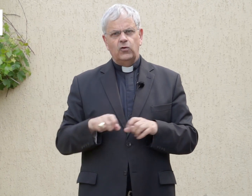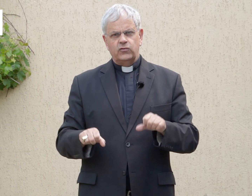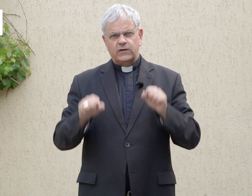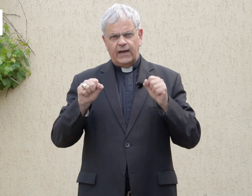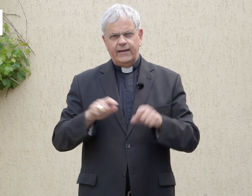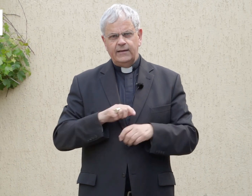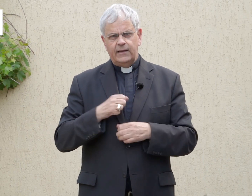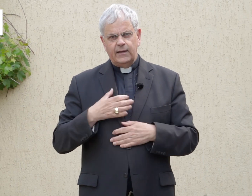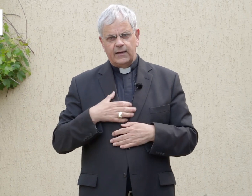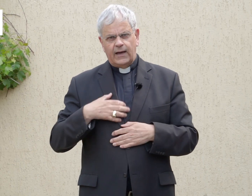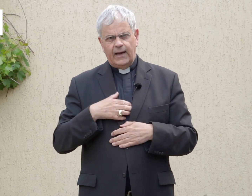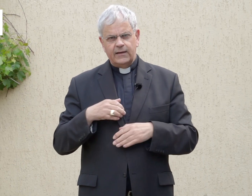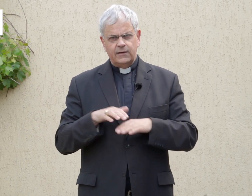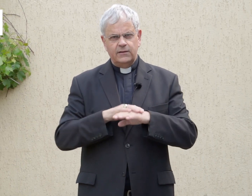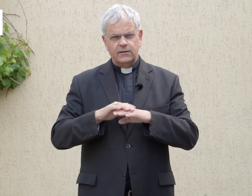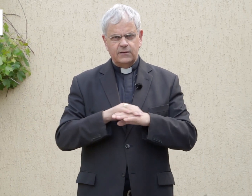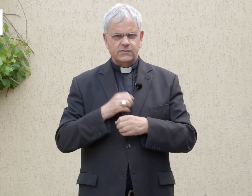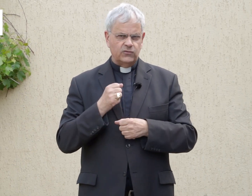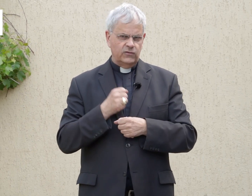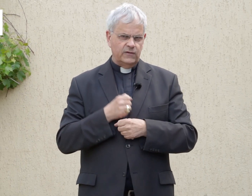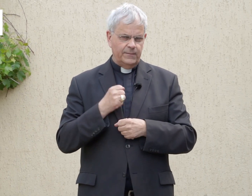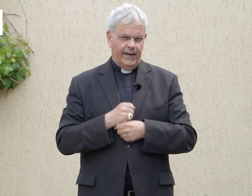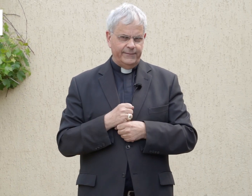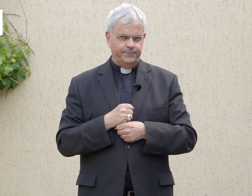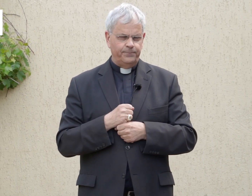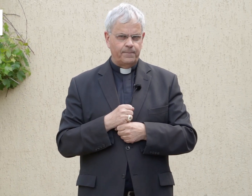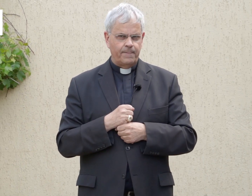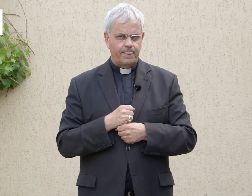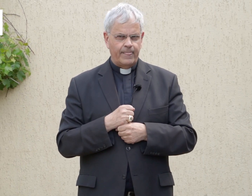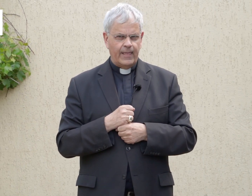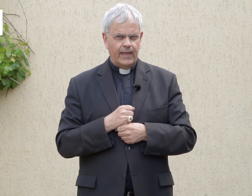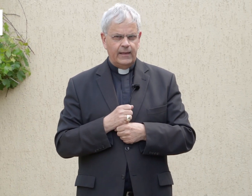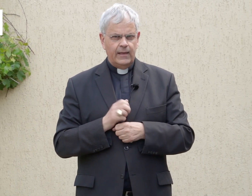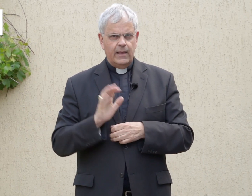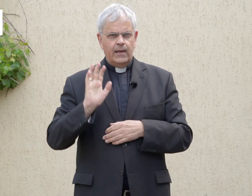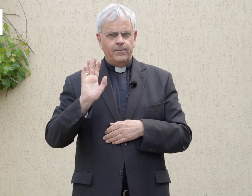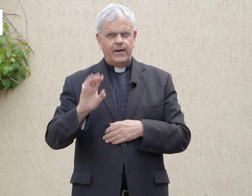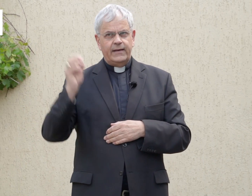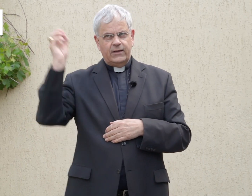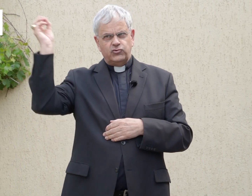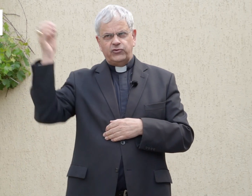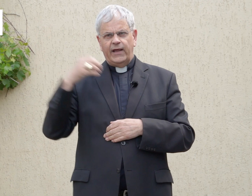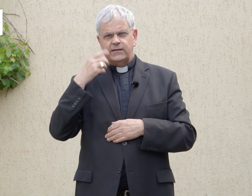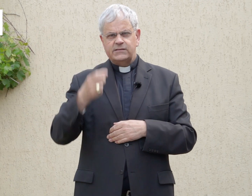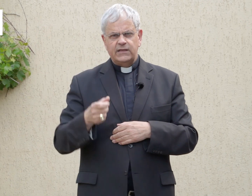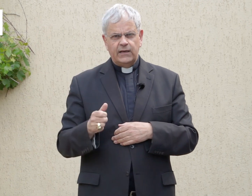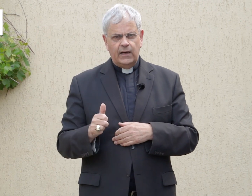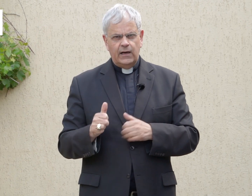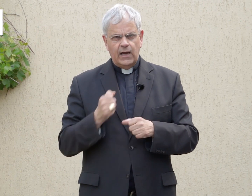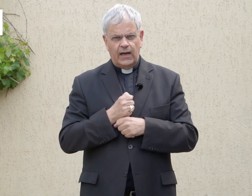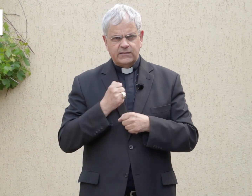und kann die Kranken gesund machen. Bei der